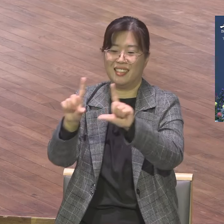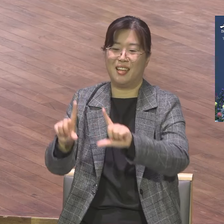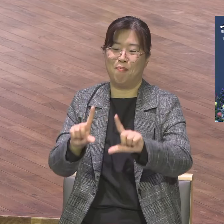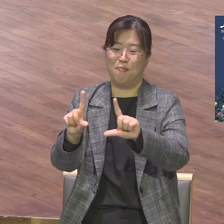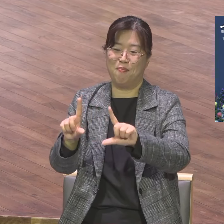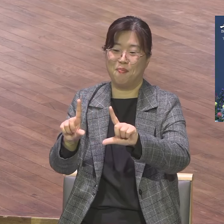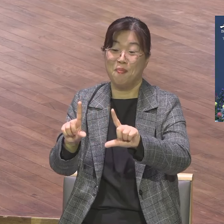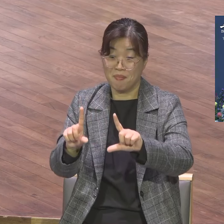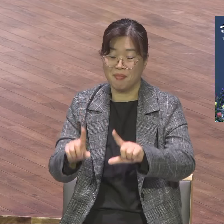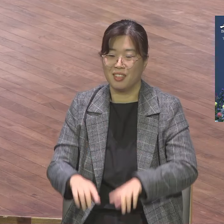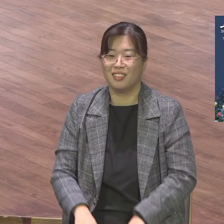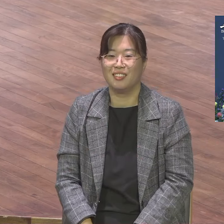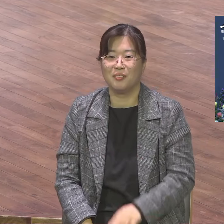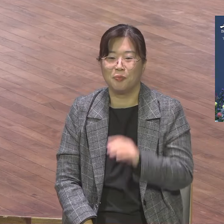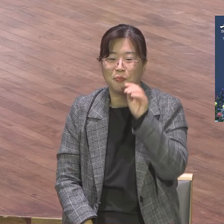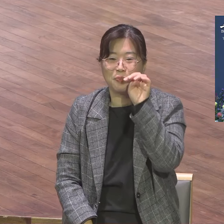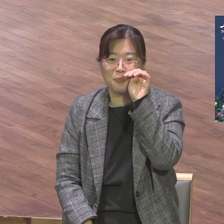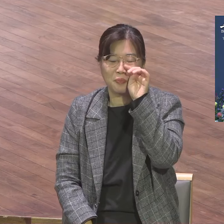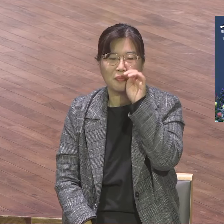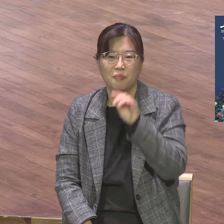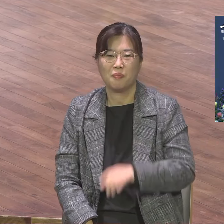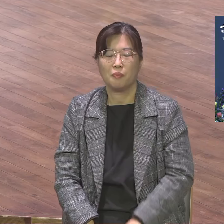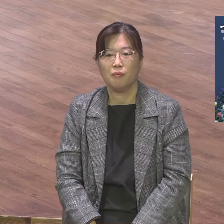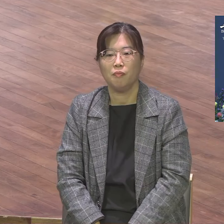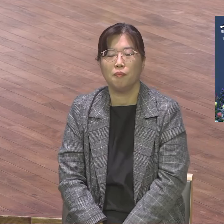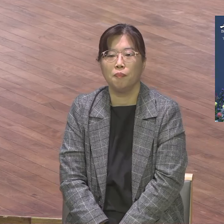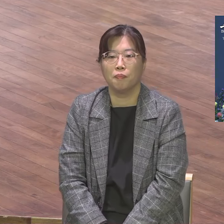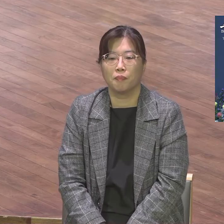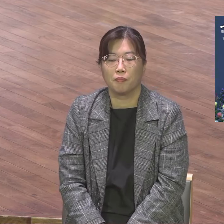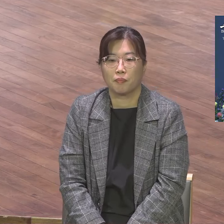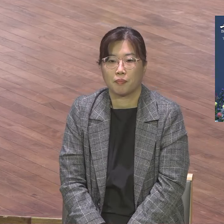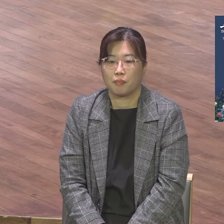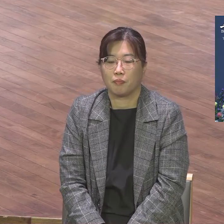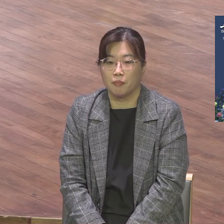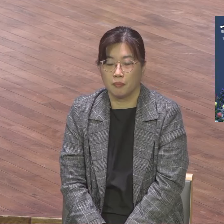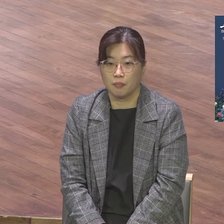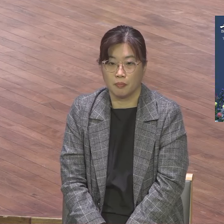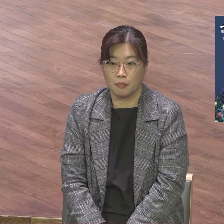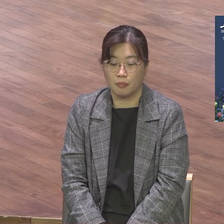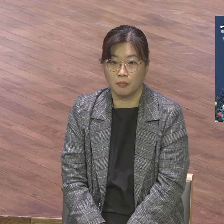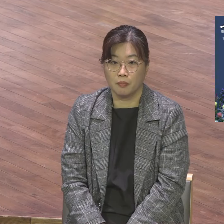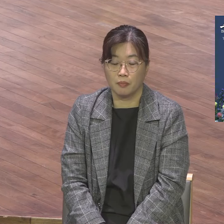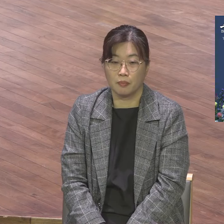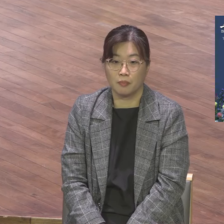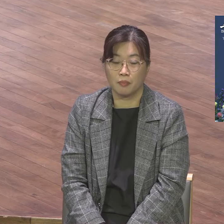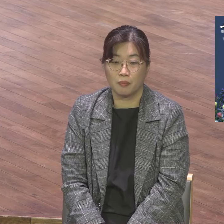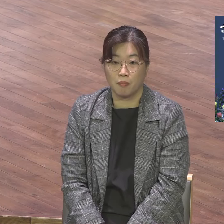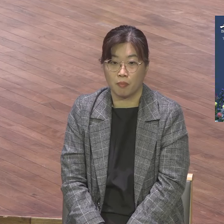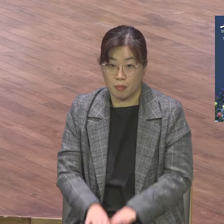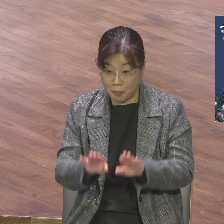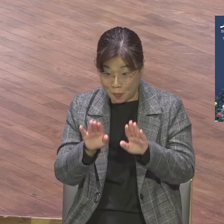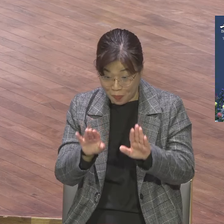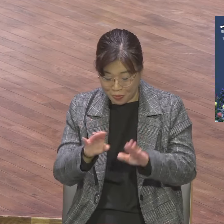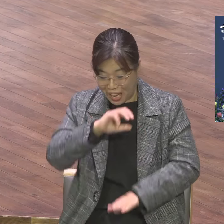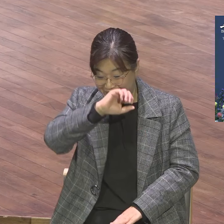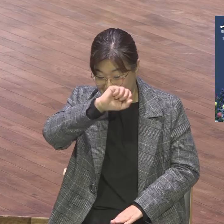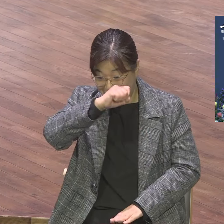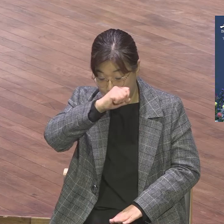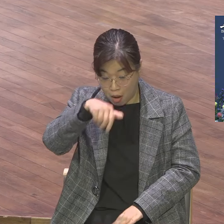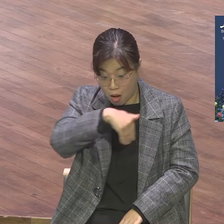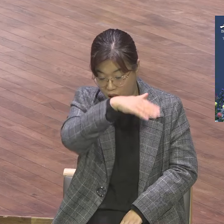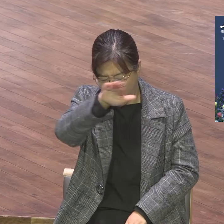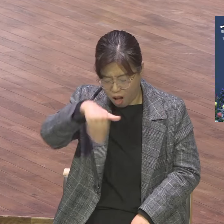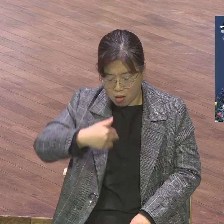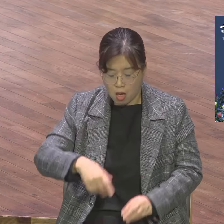그래서 우리 성교사님들이 그런 완전히 굳어져 버린 그런 불교 문화 속에 있는 그 성교